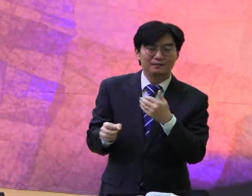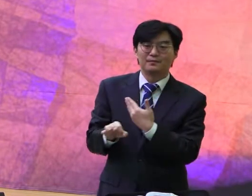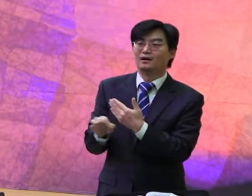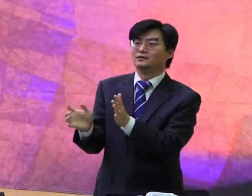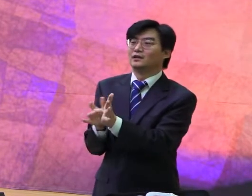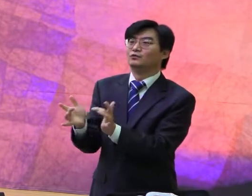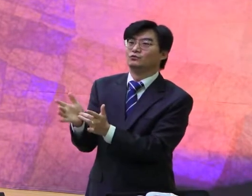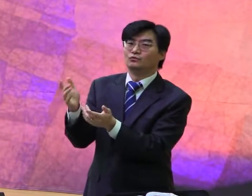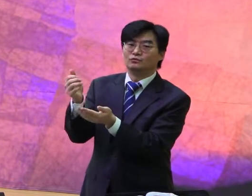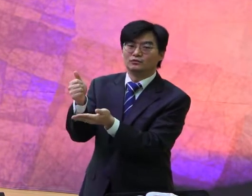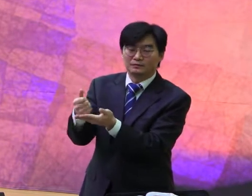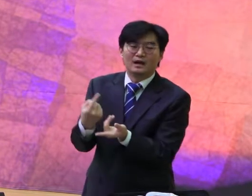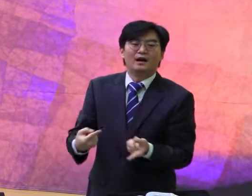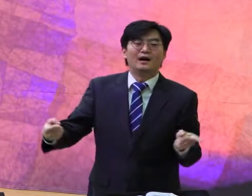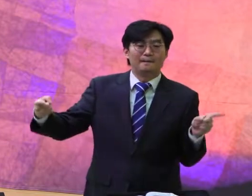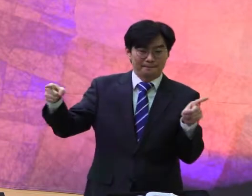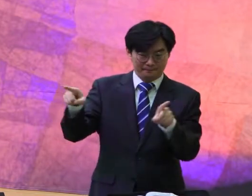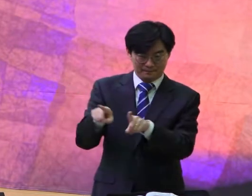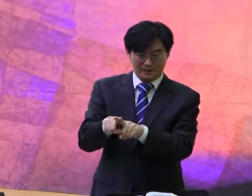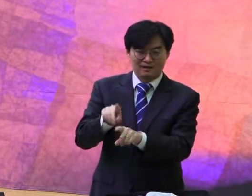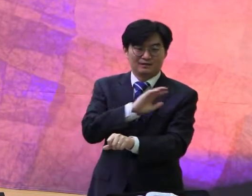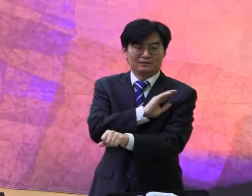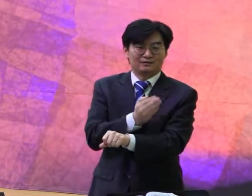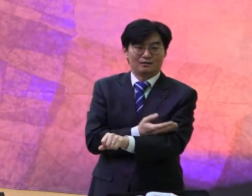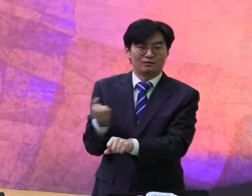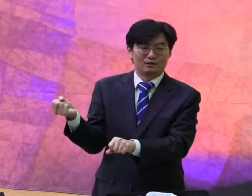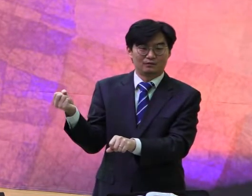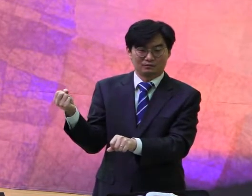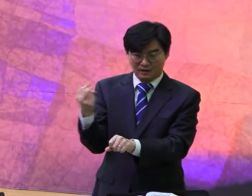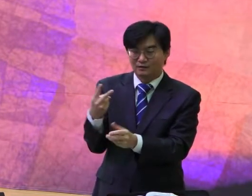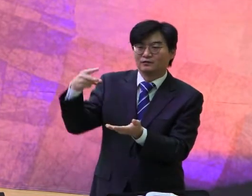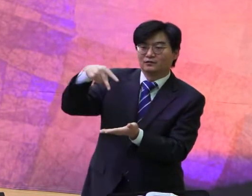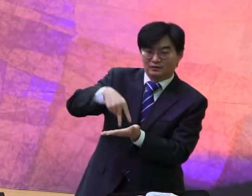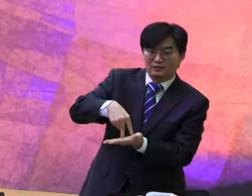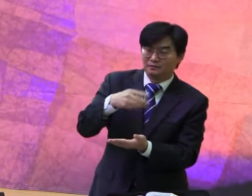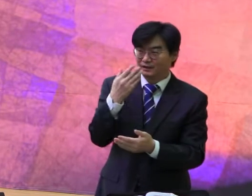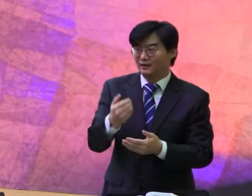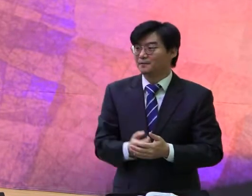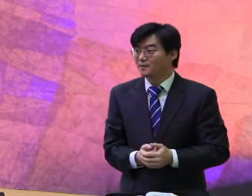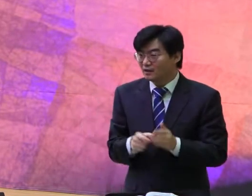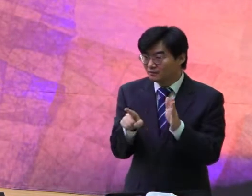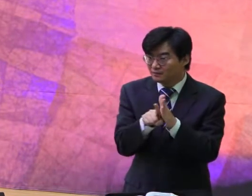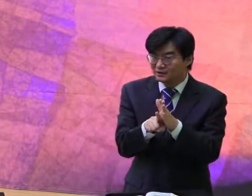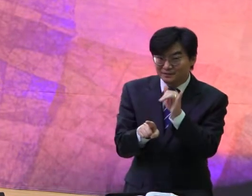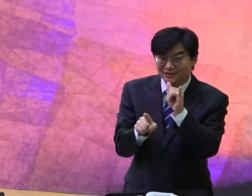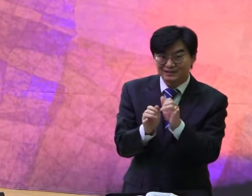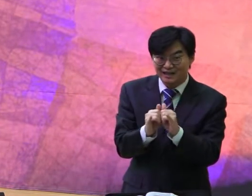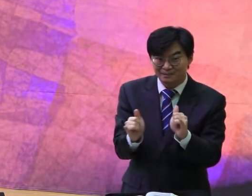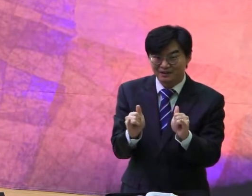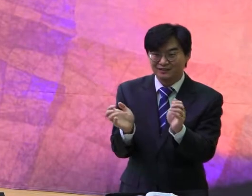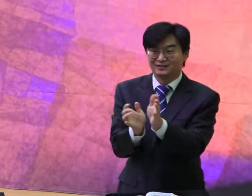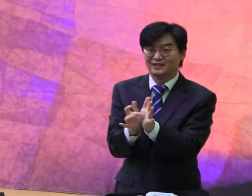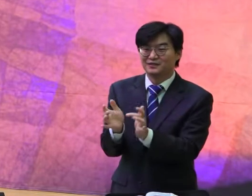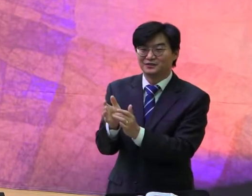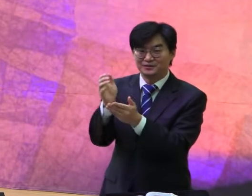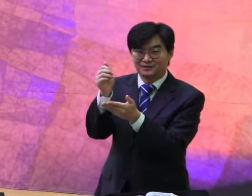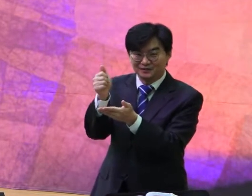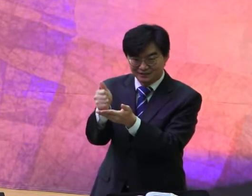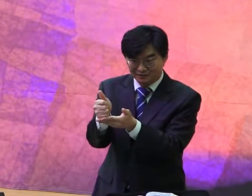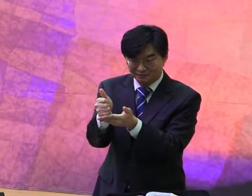다시 살았다 하는 것입니다. 두 가지 의미가 있는 것인데 첫 번째는 믿음의 사람들은 이미 예수 그리스도 안에서